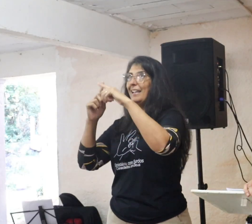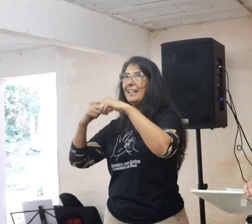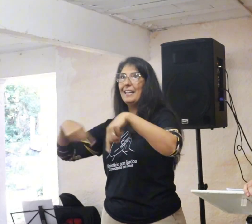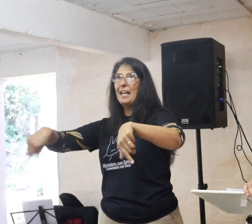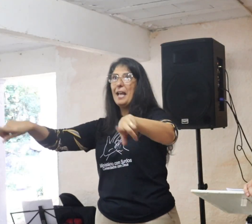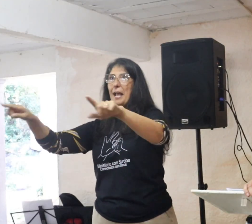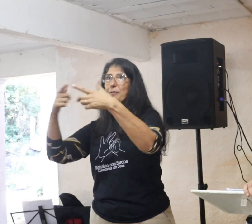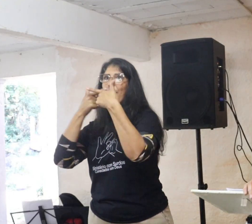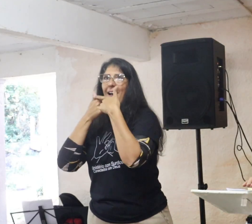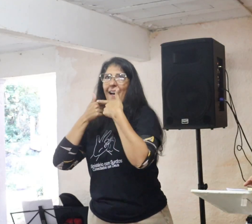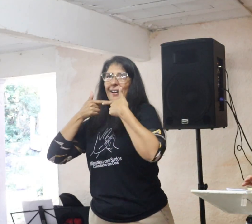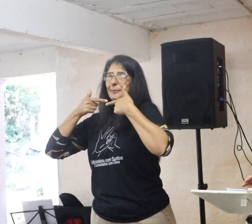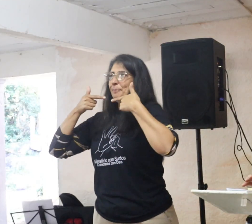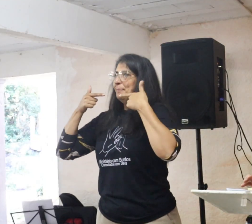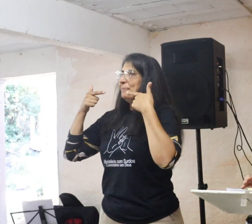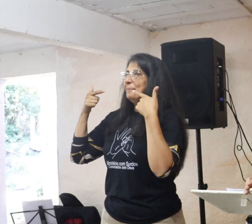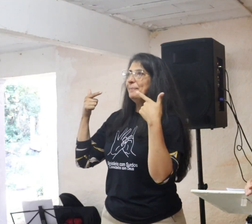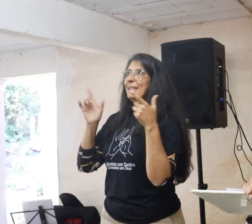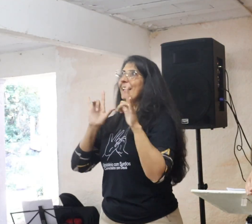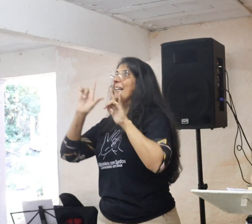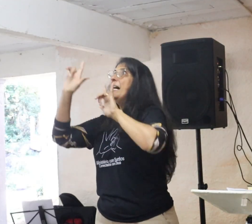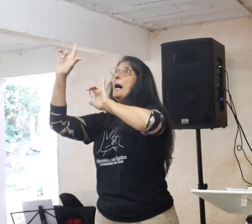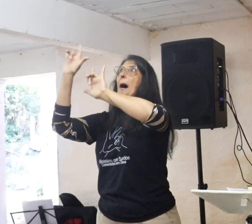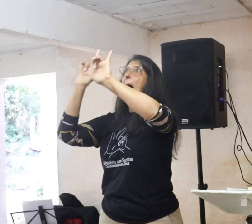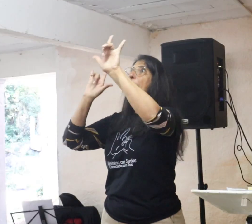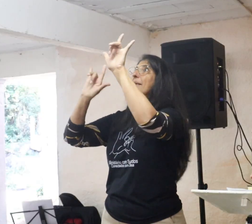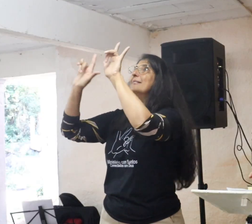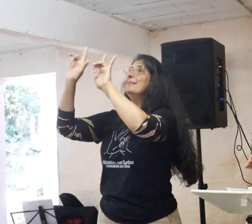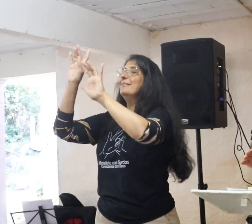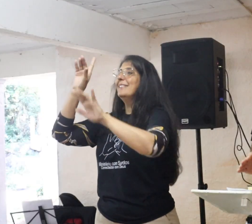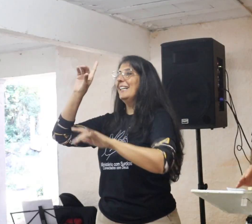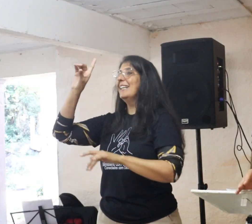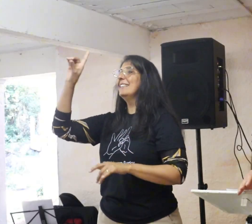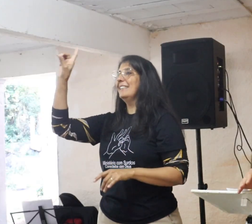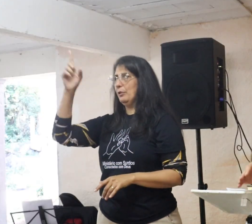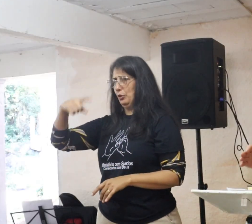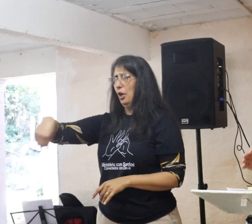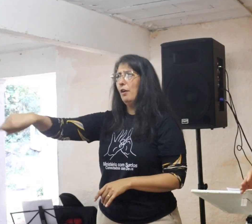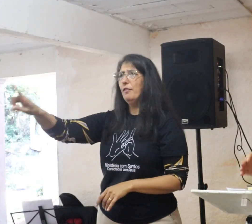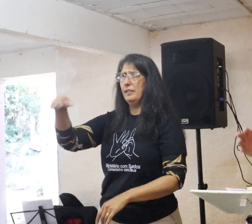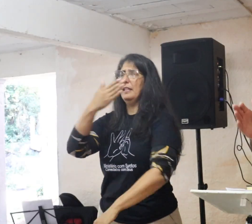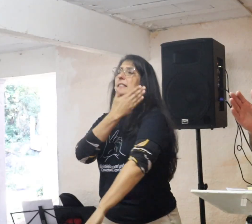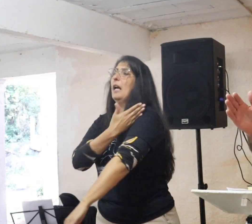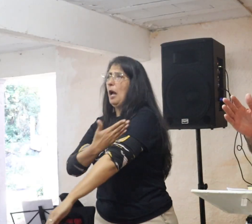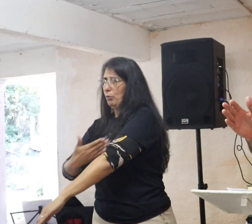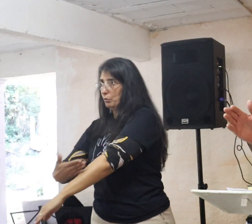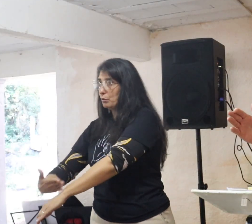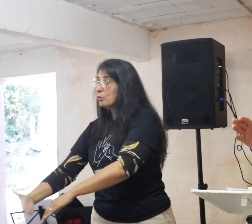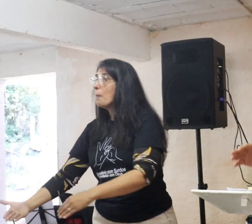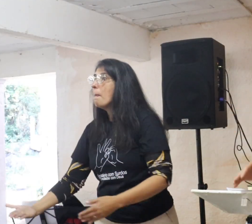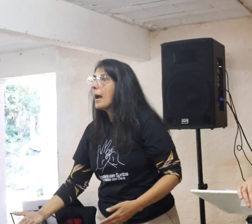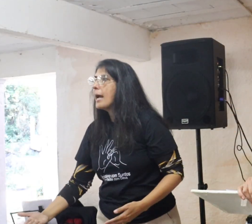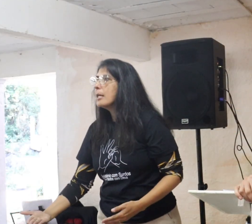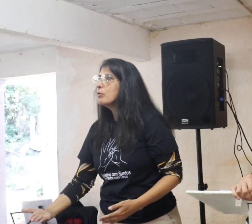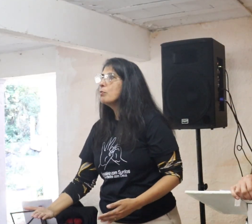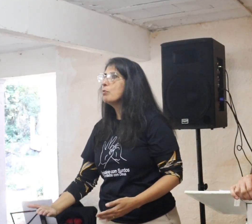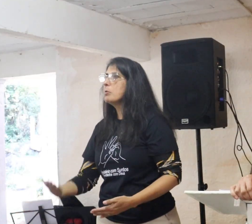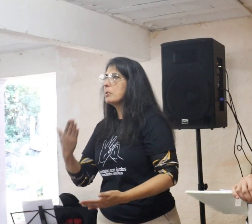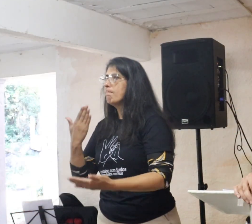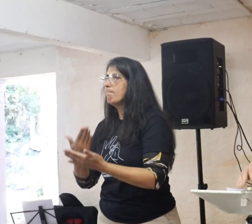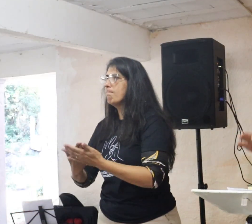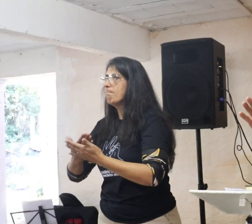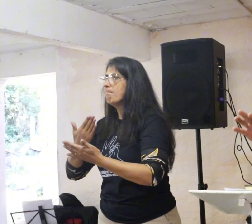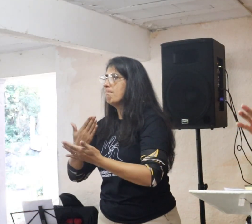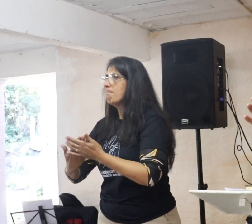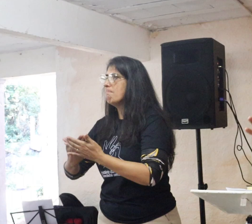Senhor. É claro, né, que os irmãos estão acostumados e gostam de ouvir pregação.